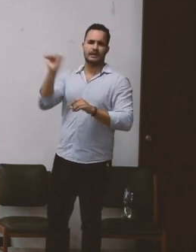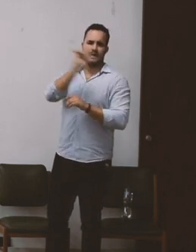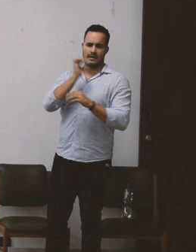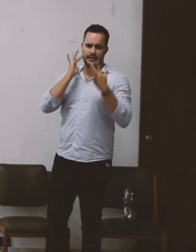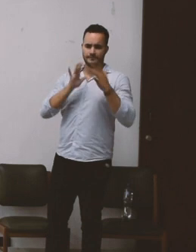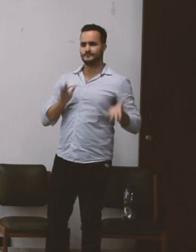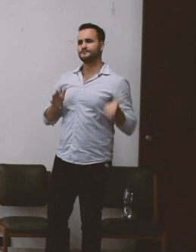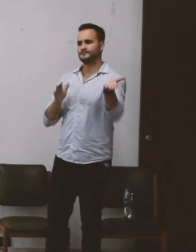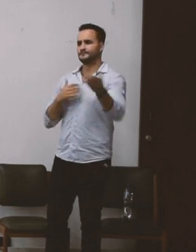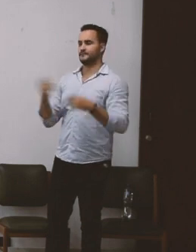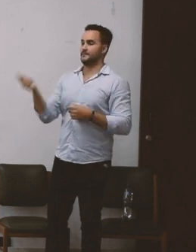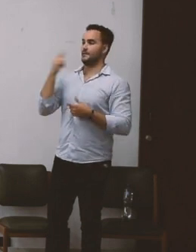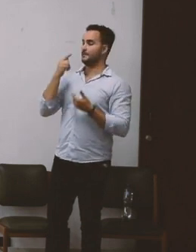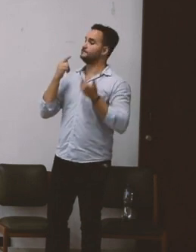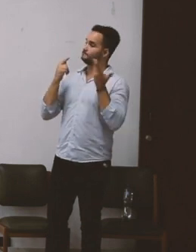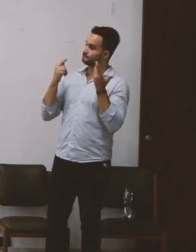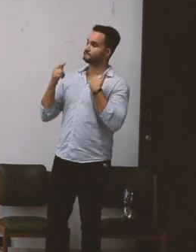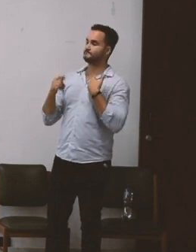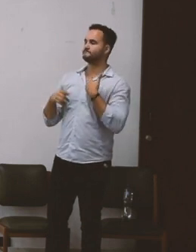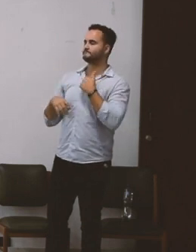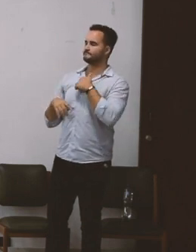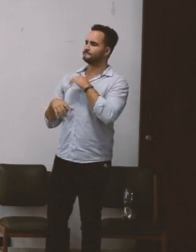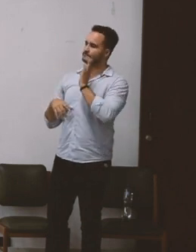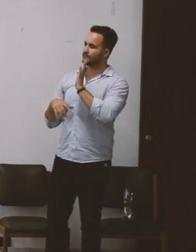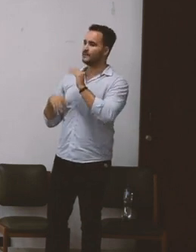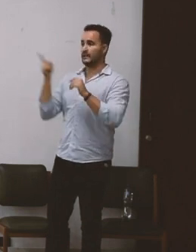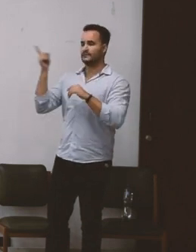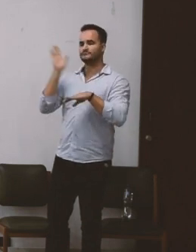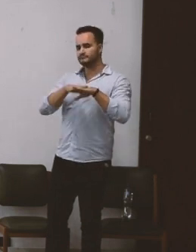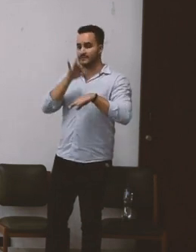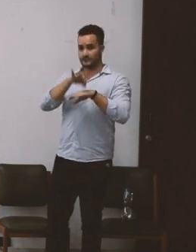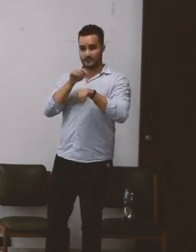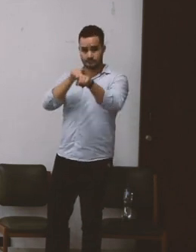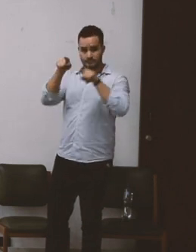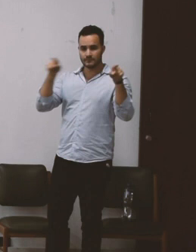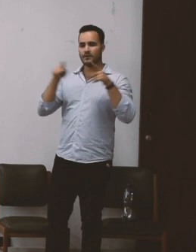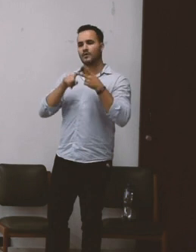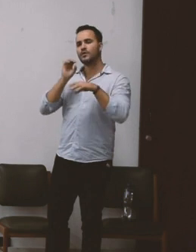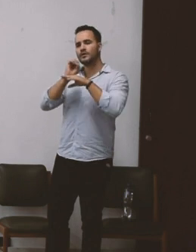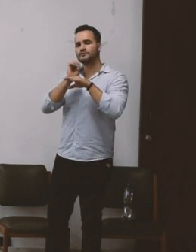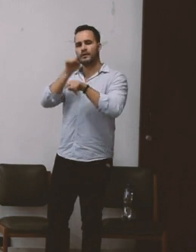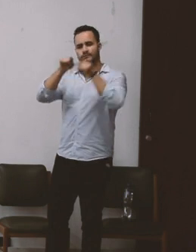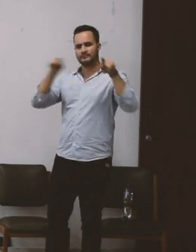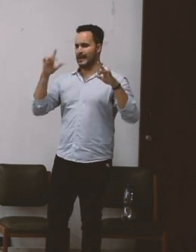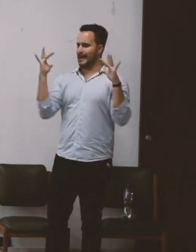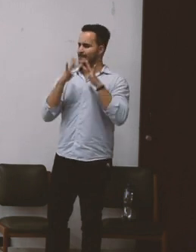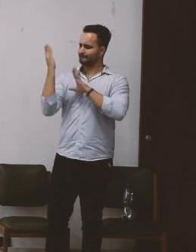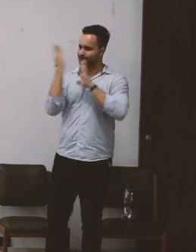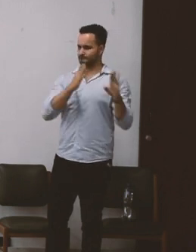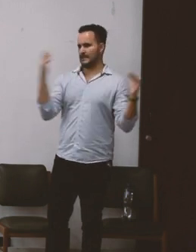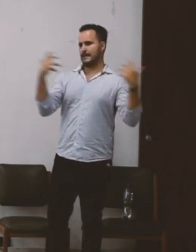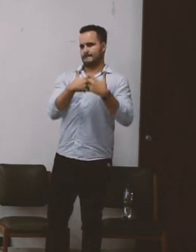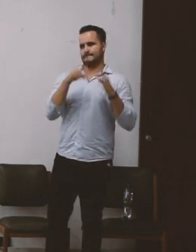ella. Sin dudar aseveró que en esas fundaciones y asociaciones civiles estaba la atención que necesitaba.